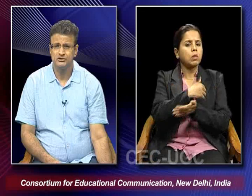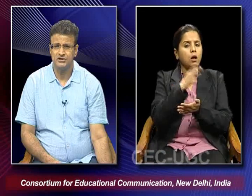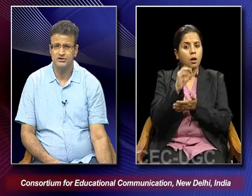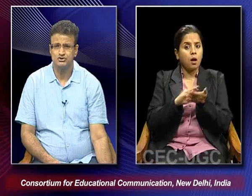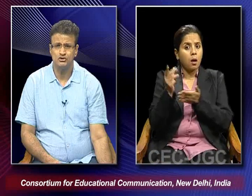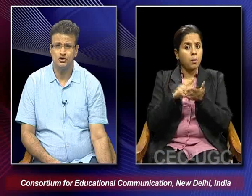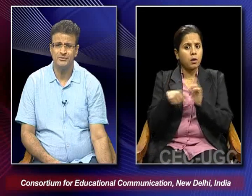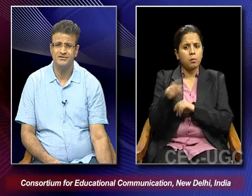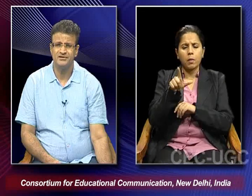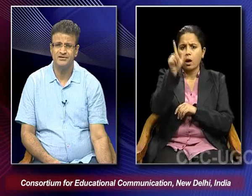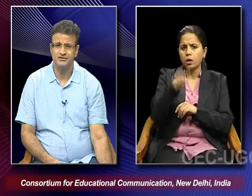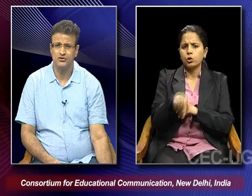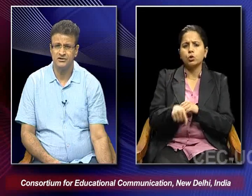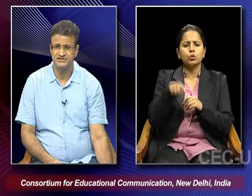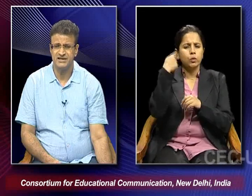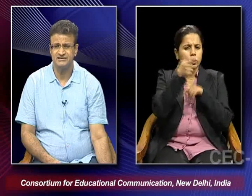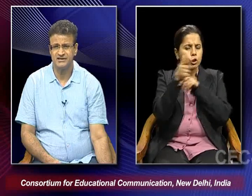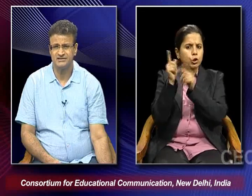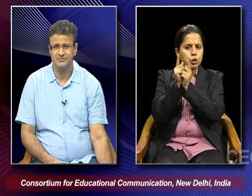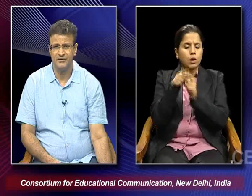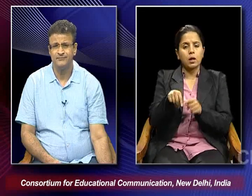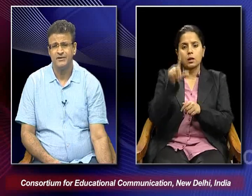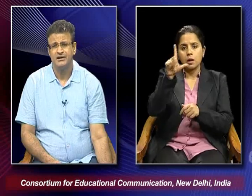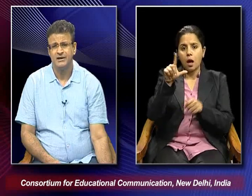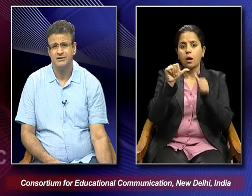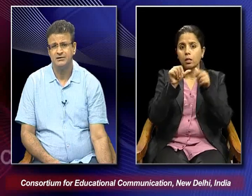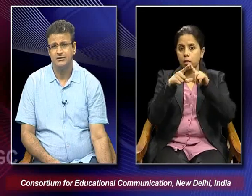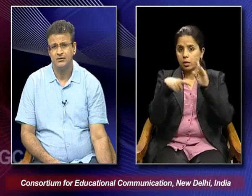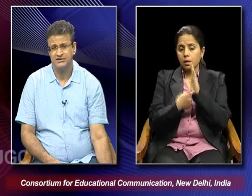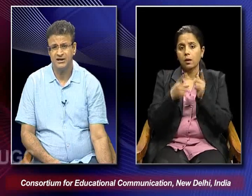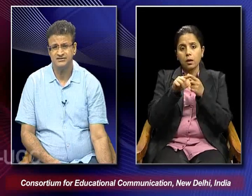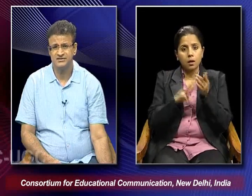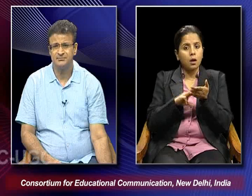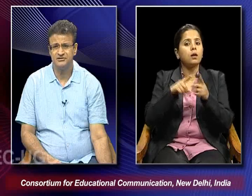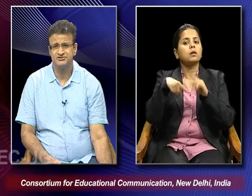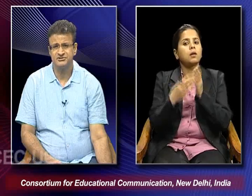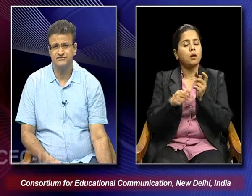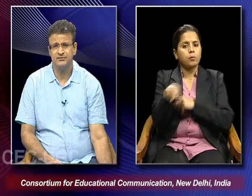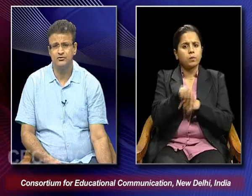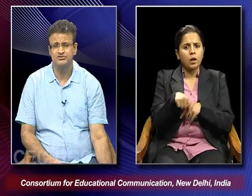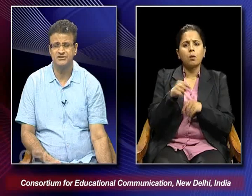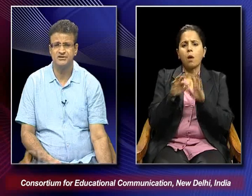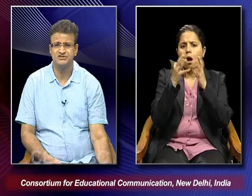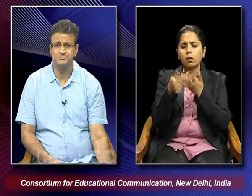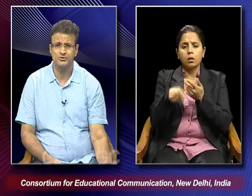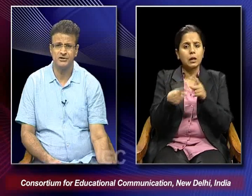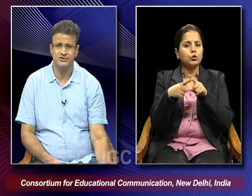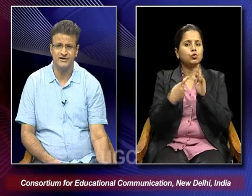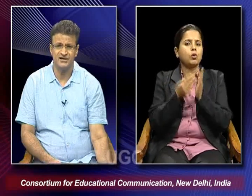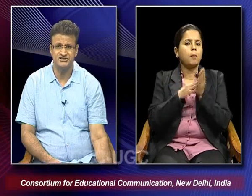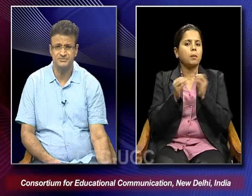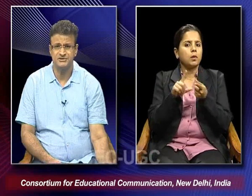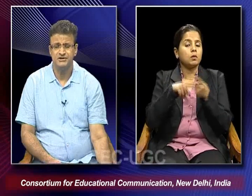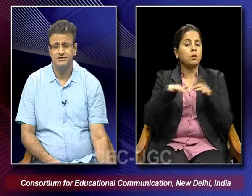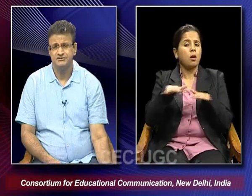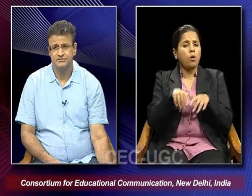shoot a short documentary later called as La Terra Trema or The Earth Trembles. The film was a realistic portrayal of the